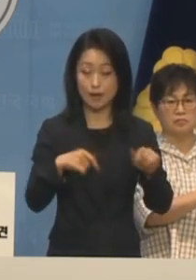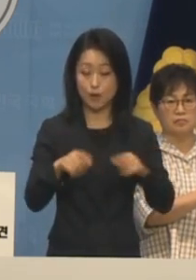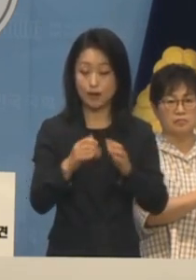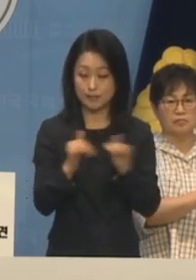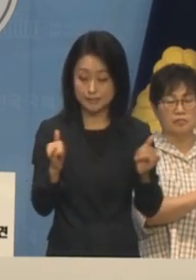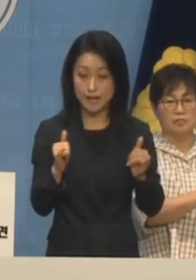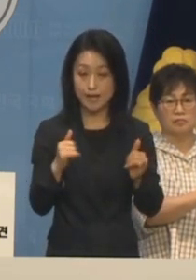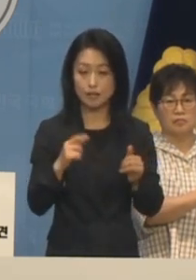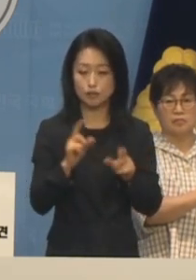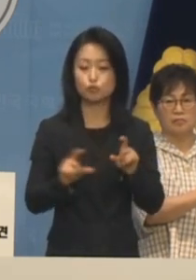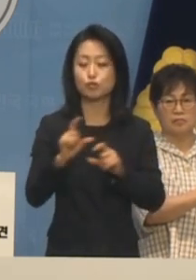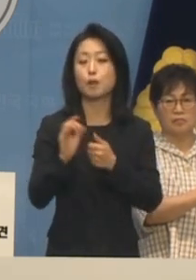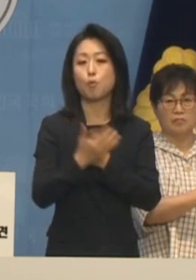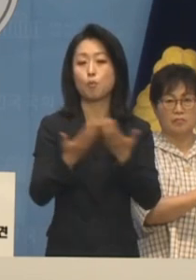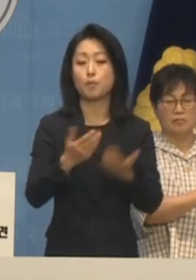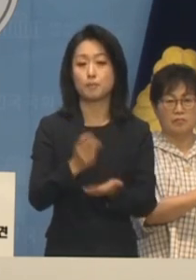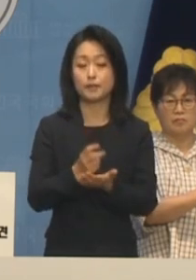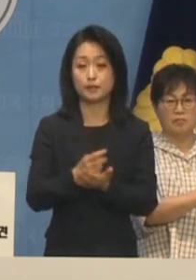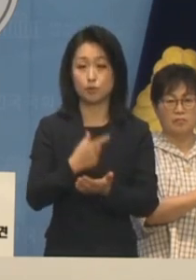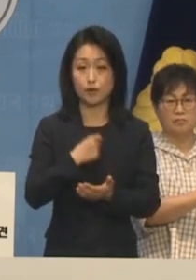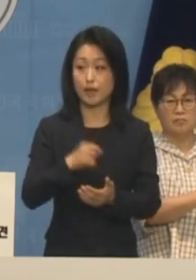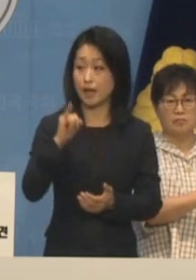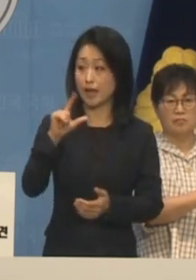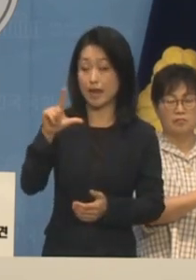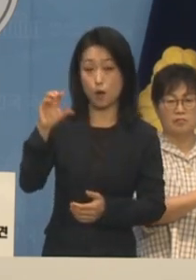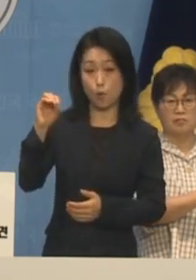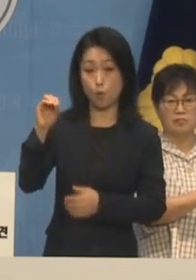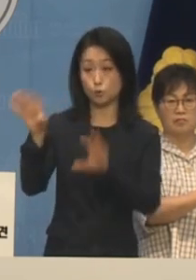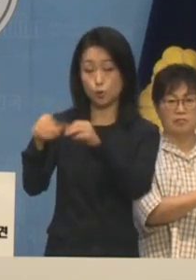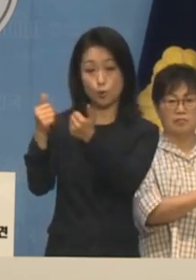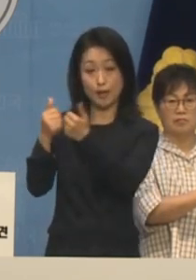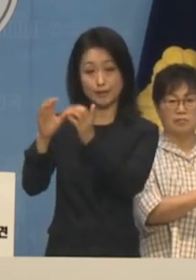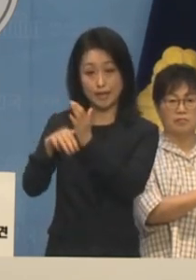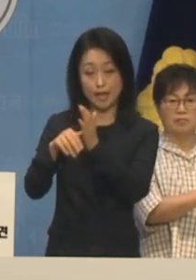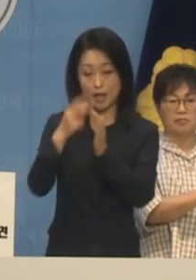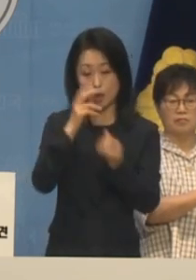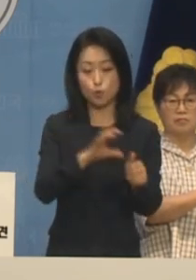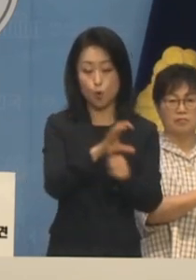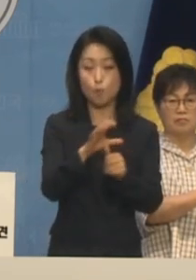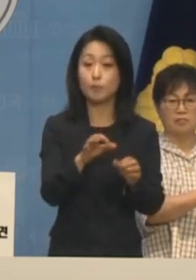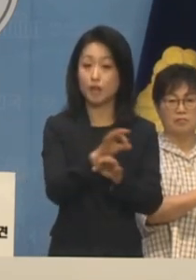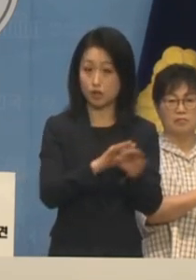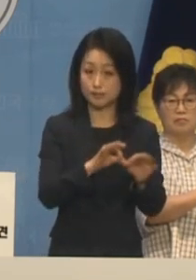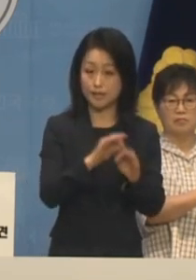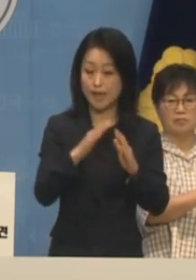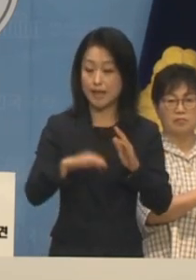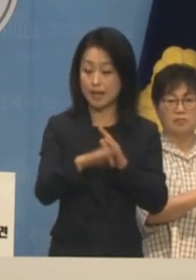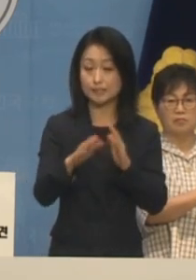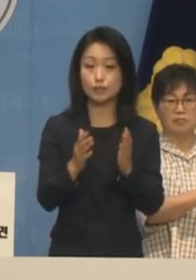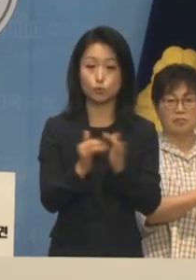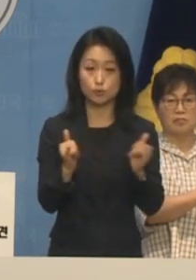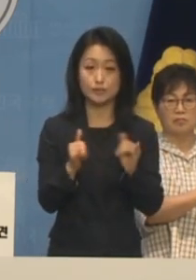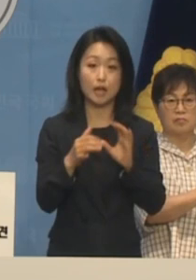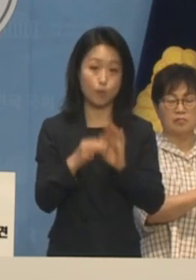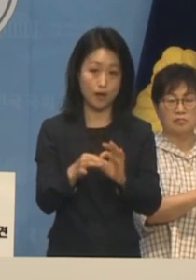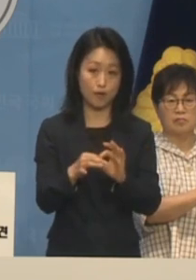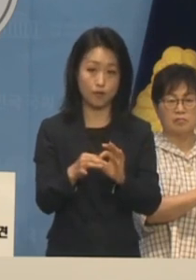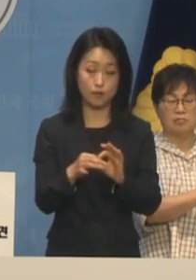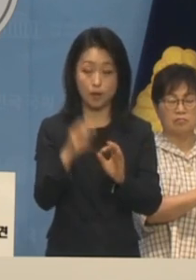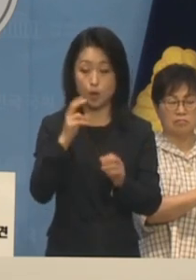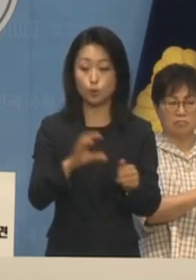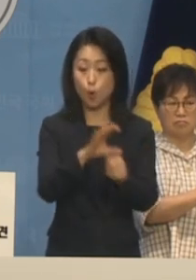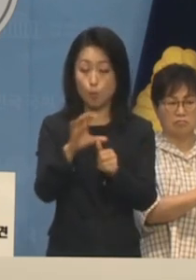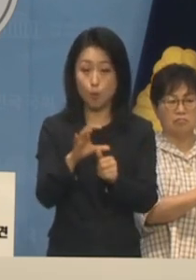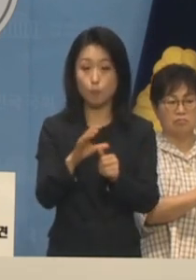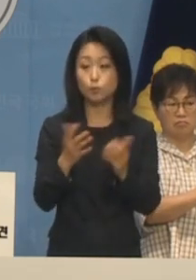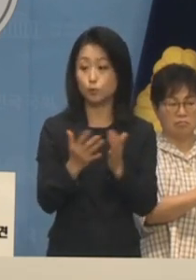참고로 어제 ILO 총회에서는 돌봄 경제, 가사 노동자를 포함한 모든 돌봄